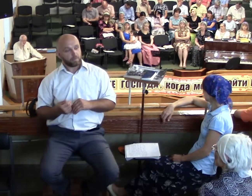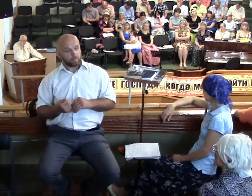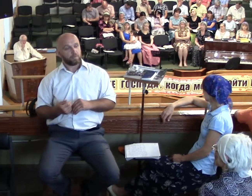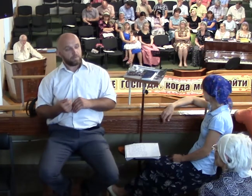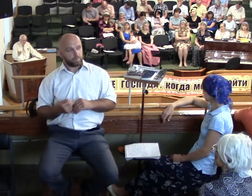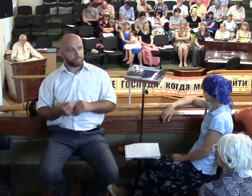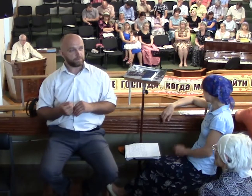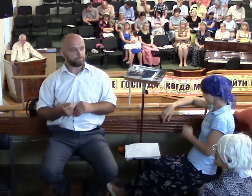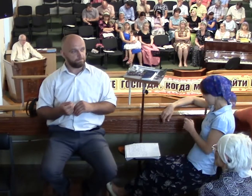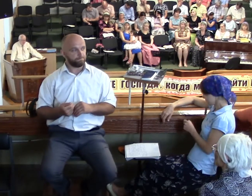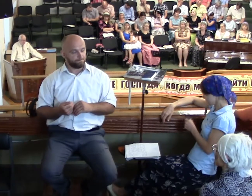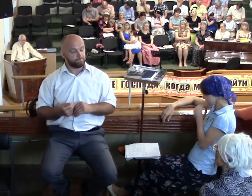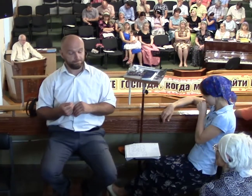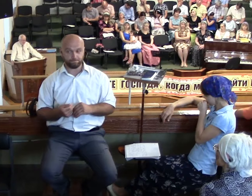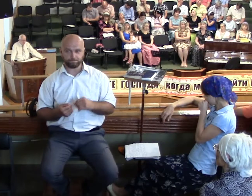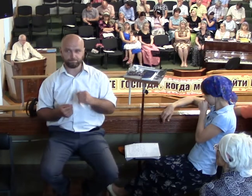Святого человека